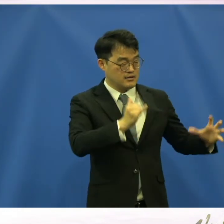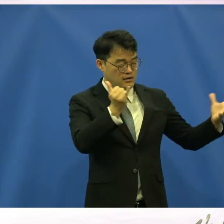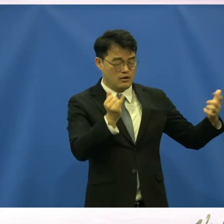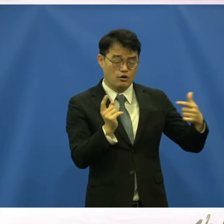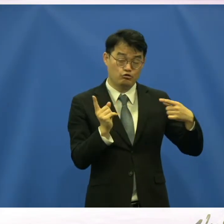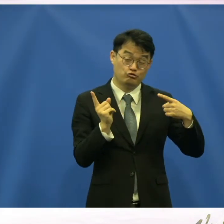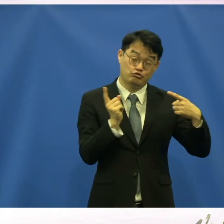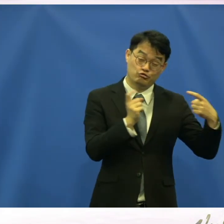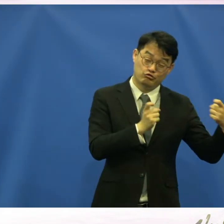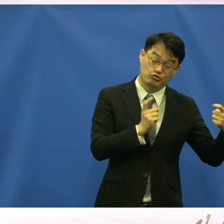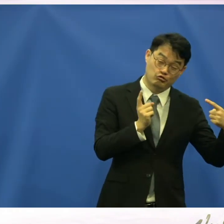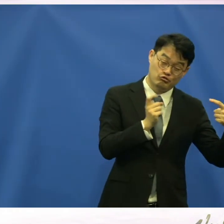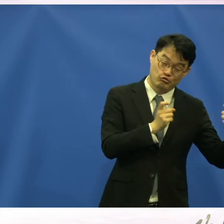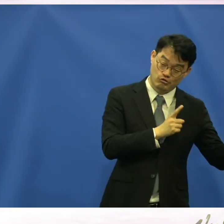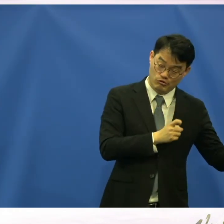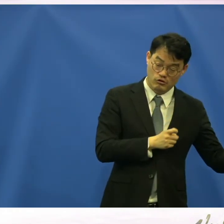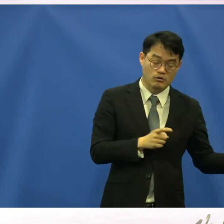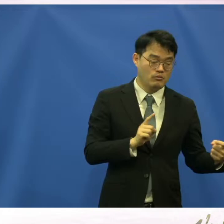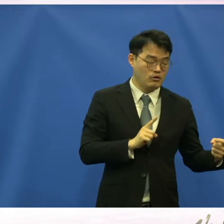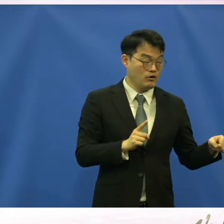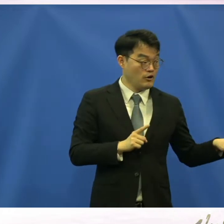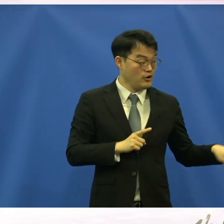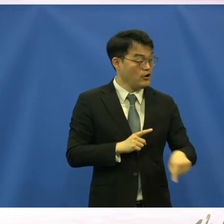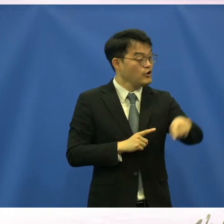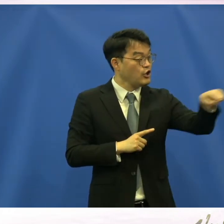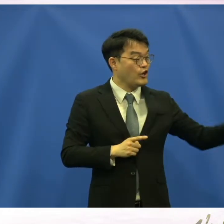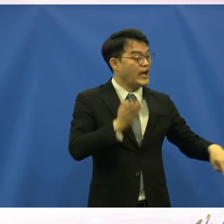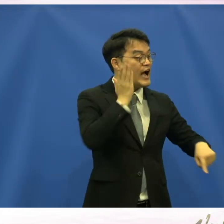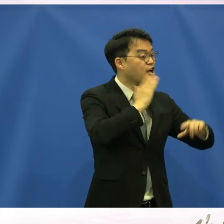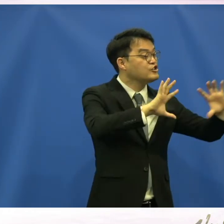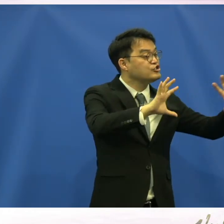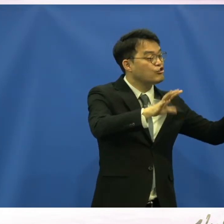천국인 것처럼 살려고 하는 것이죠. 그래서 자기 부인이 안 되는 겁니다.